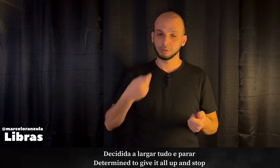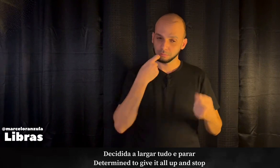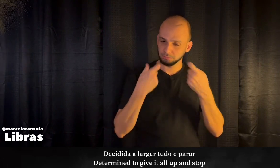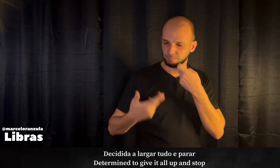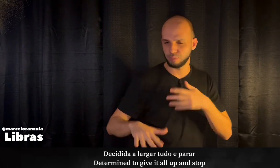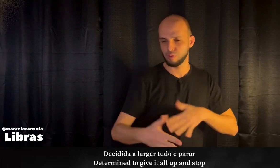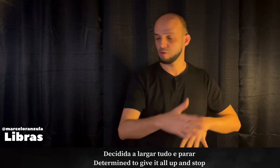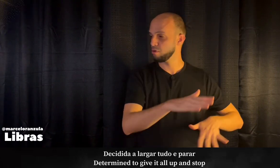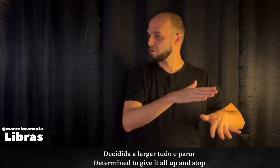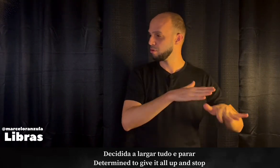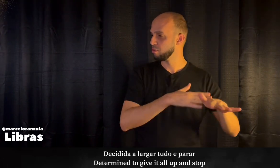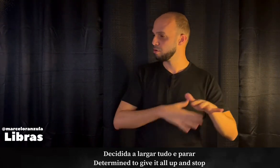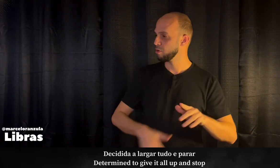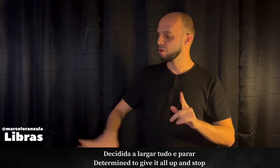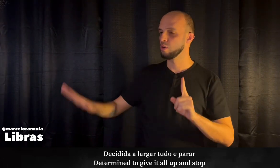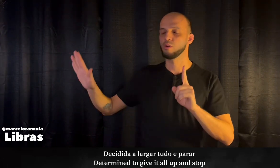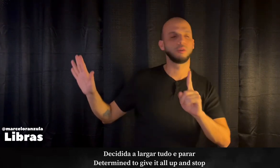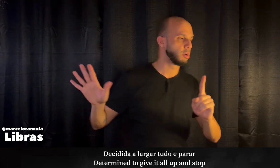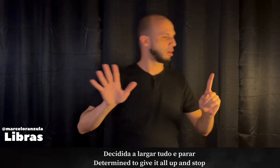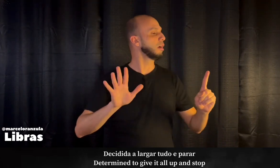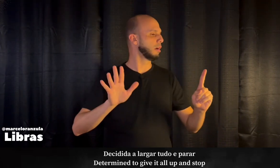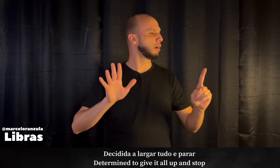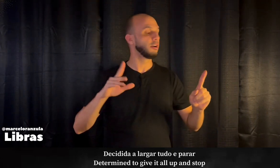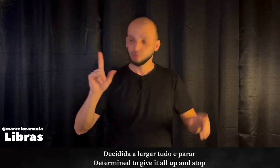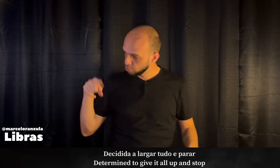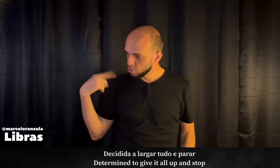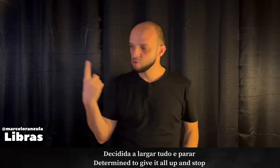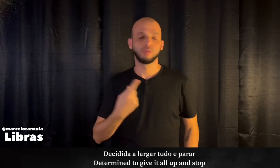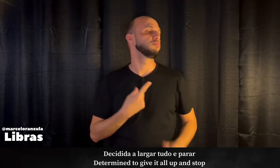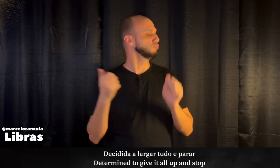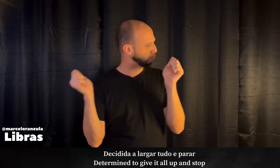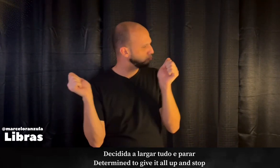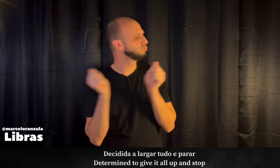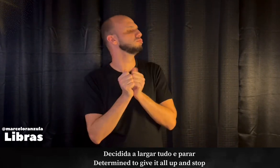Decidida, larga tudo e parar